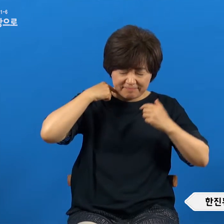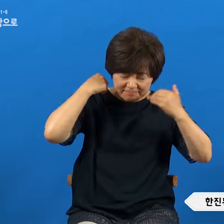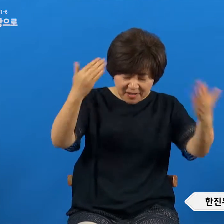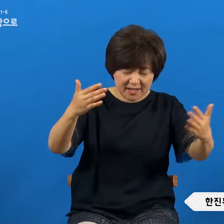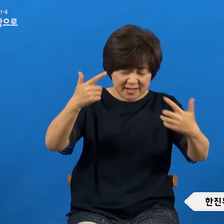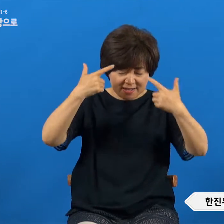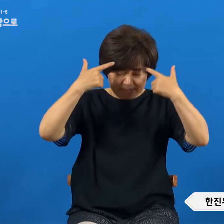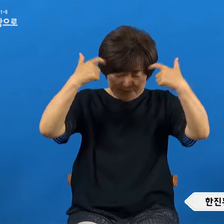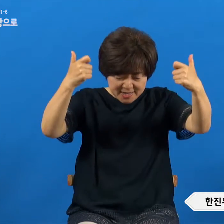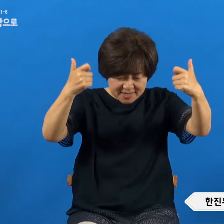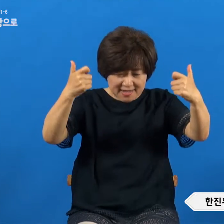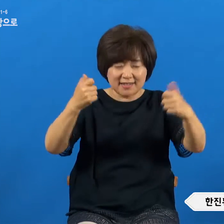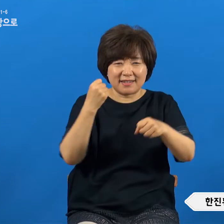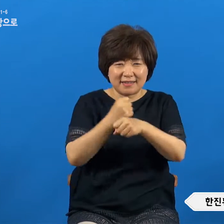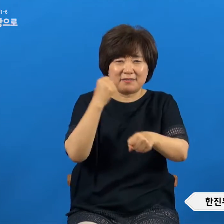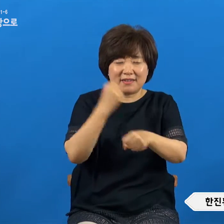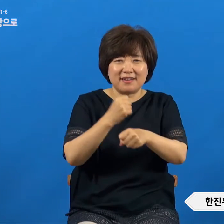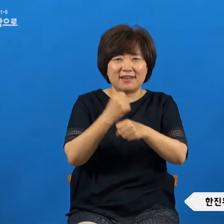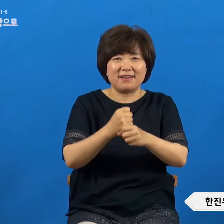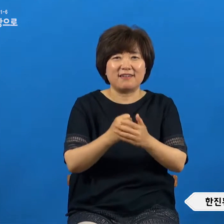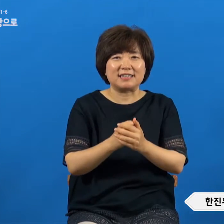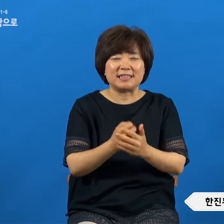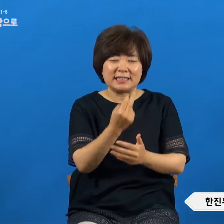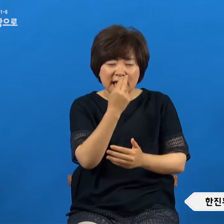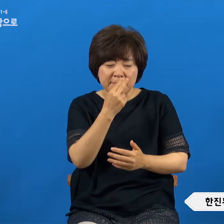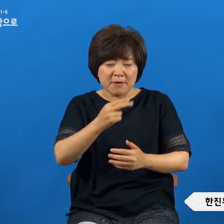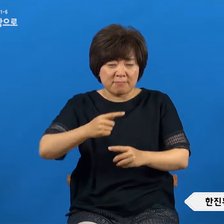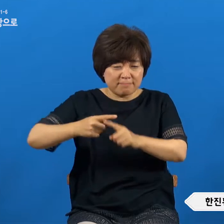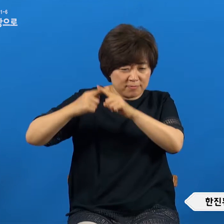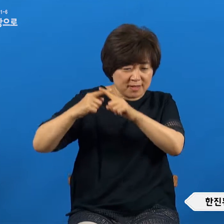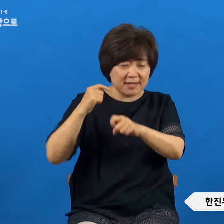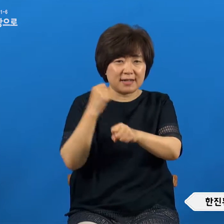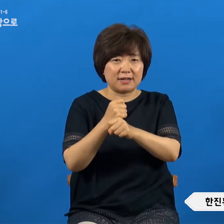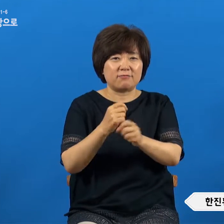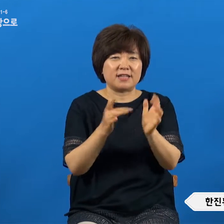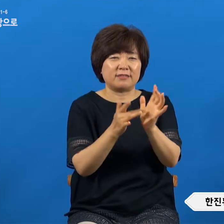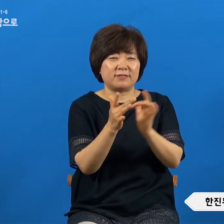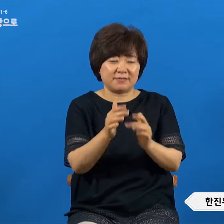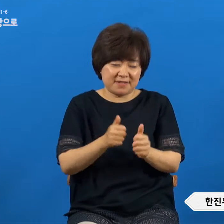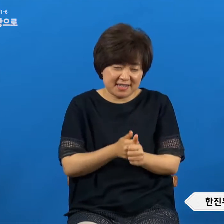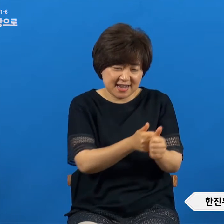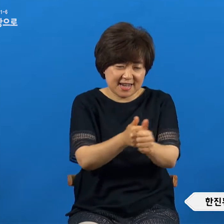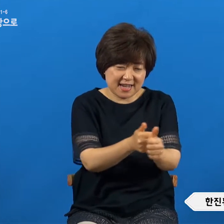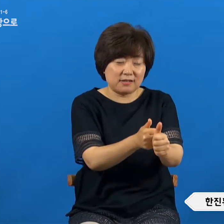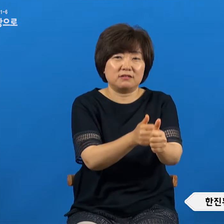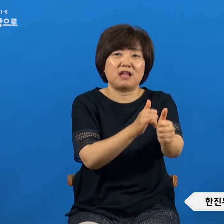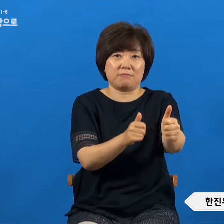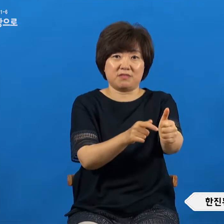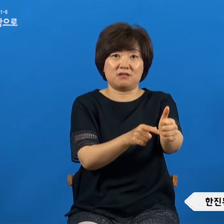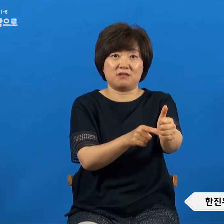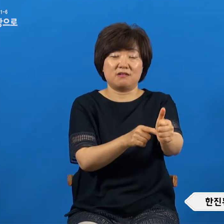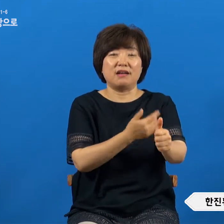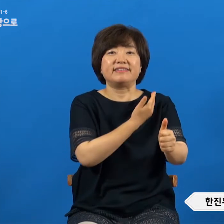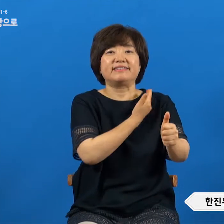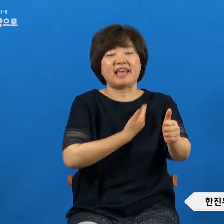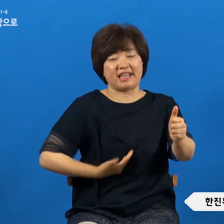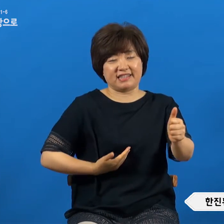사람들입니다. 생명 걸고 예수님을 따랐던 사람들입니다. 복음서는 그런